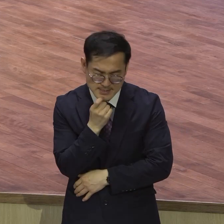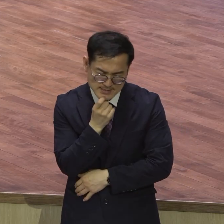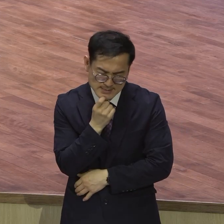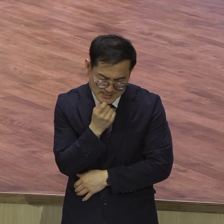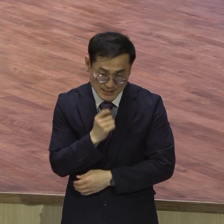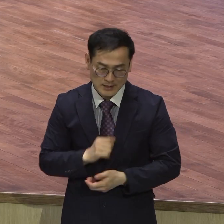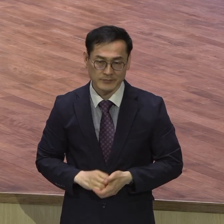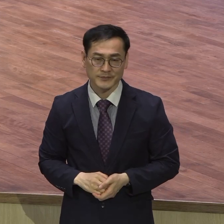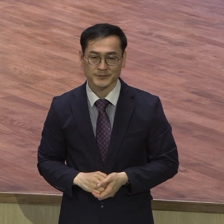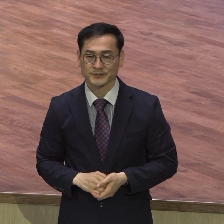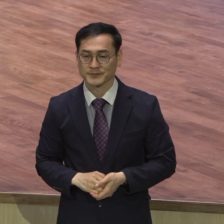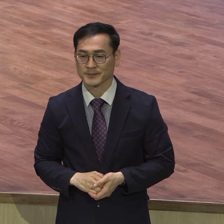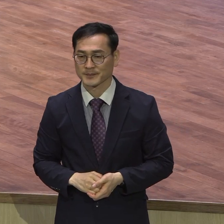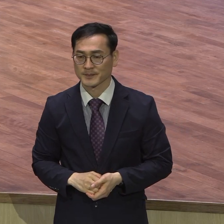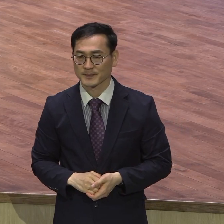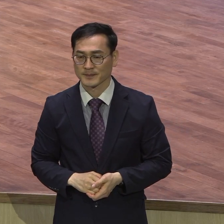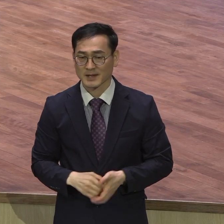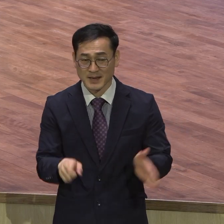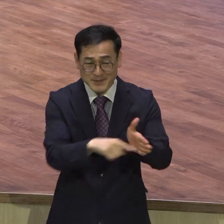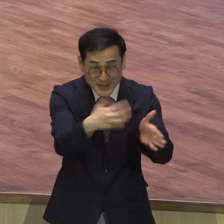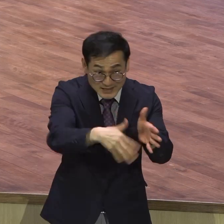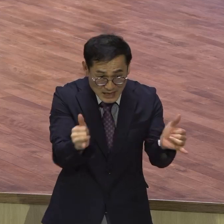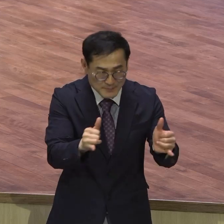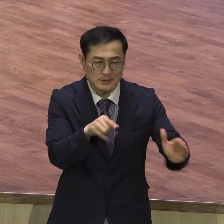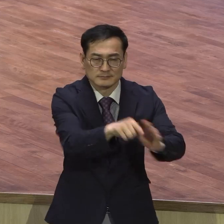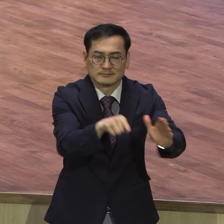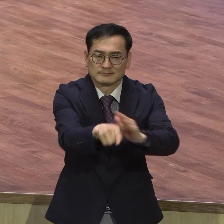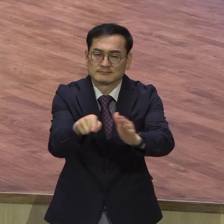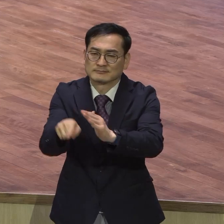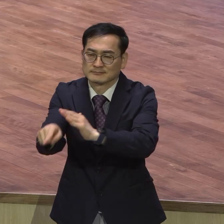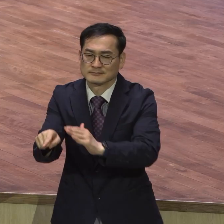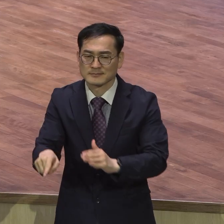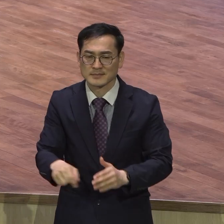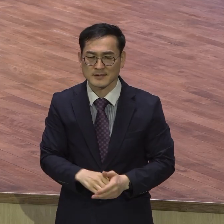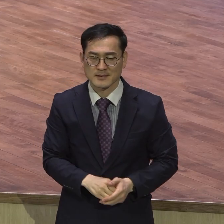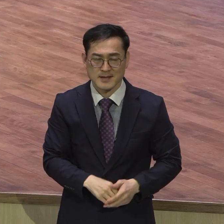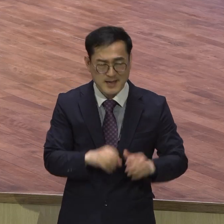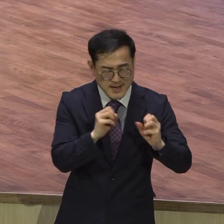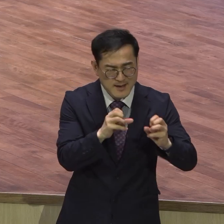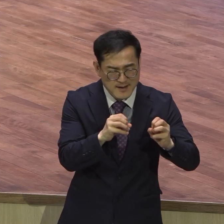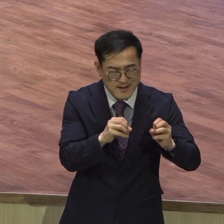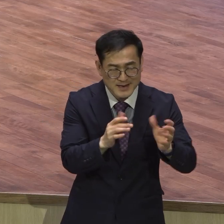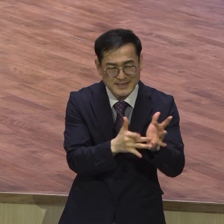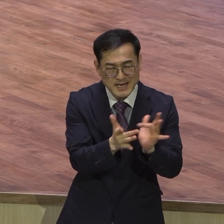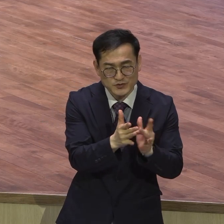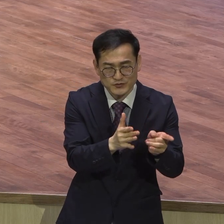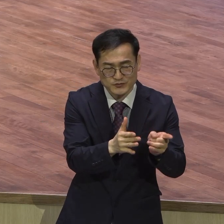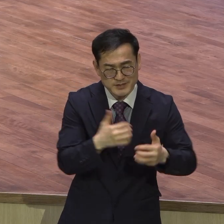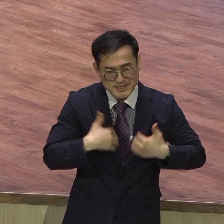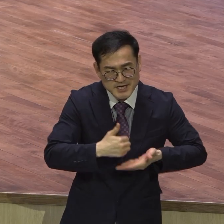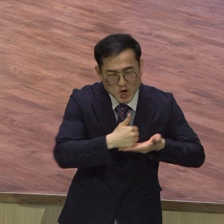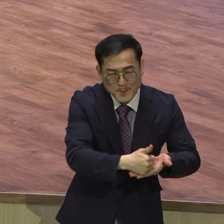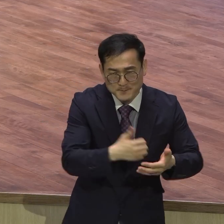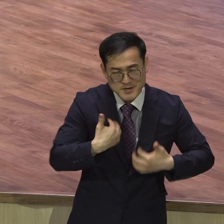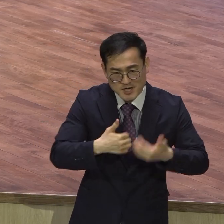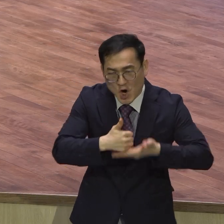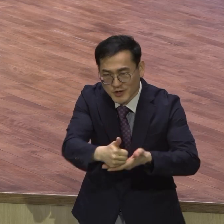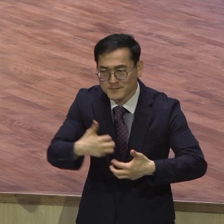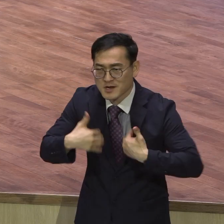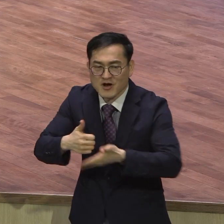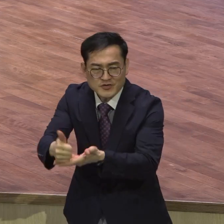현장같이 현장같이 불신자를 찾아가 불신자가 영접을 시켰다니까요 1년에 5천장씩 착착착 영접